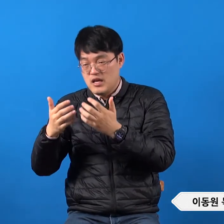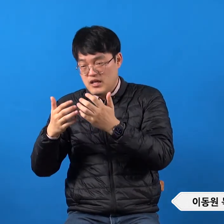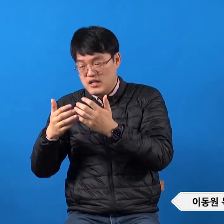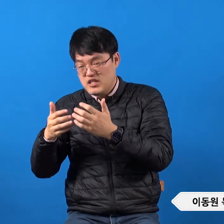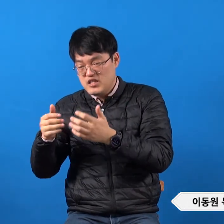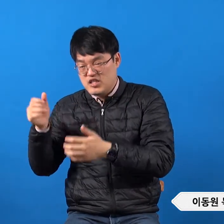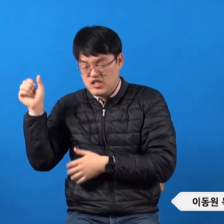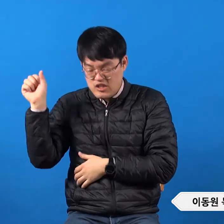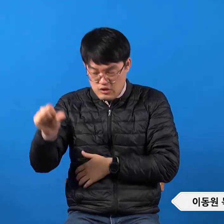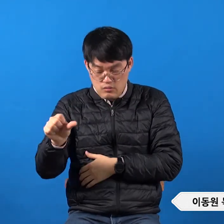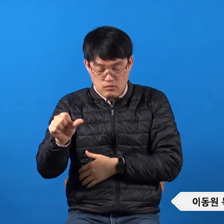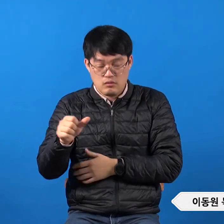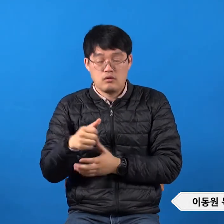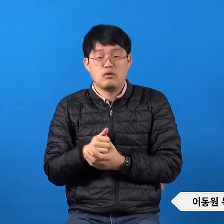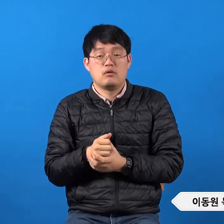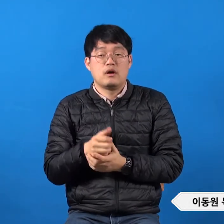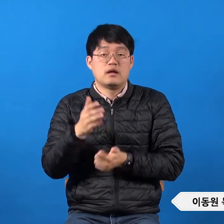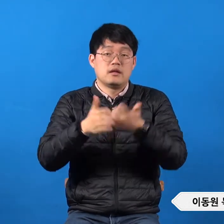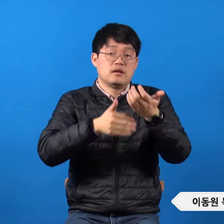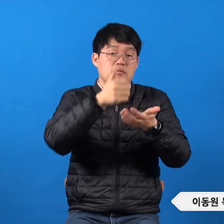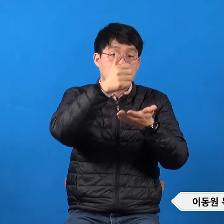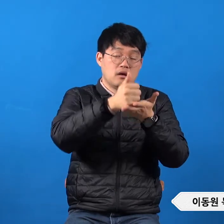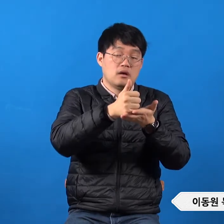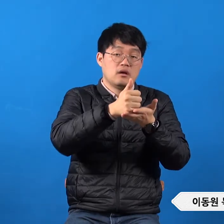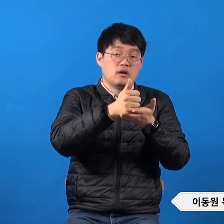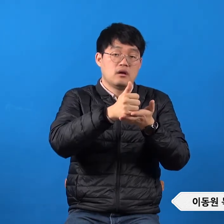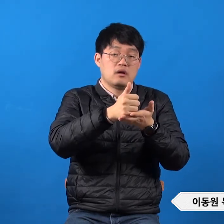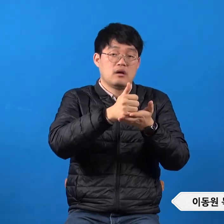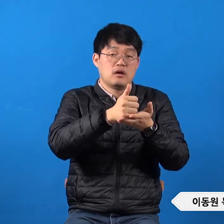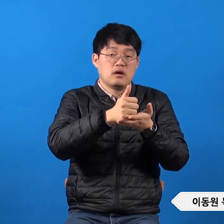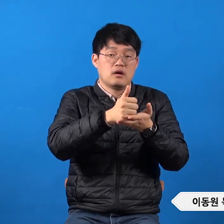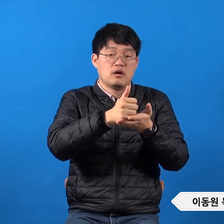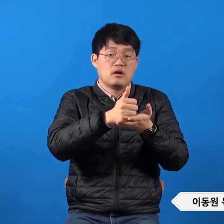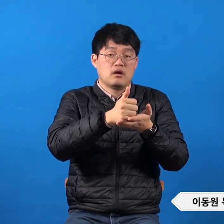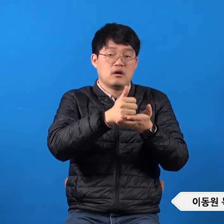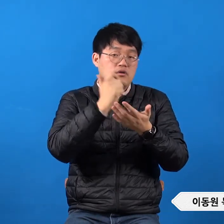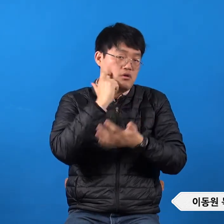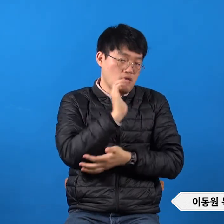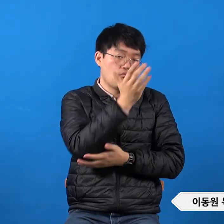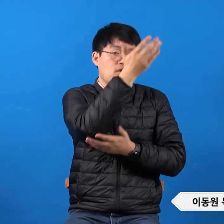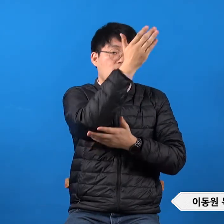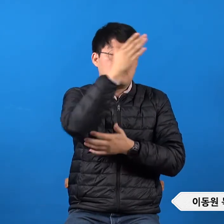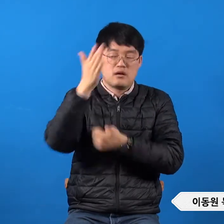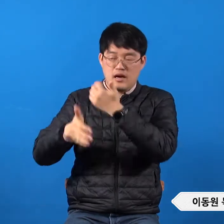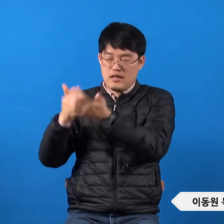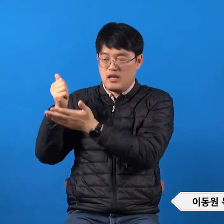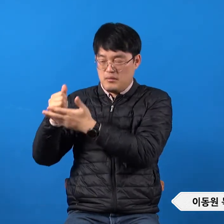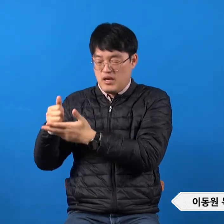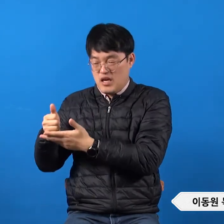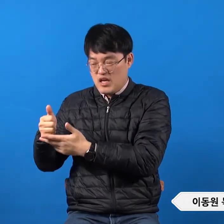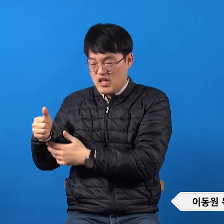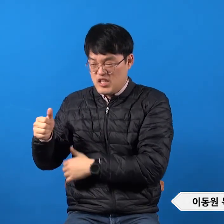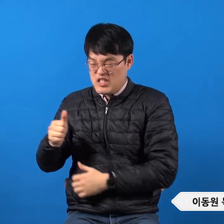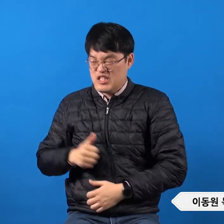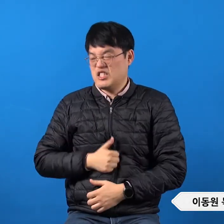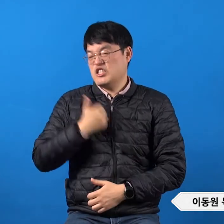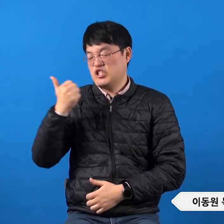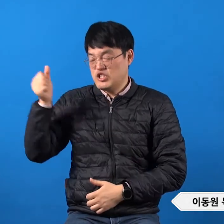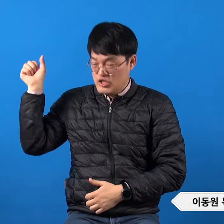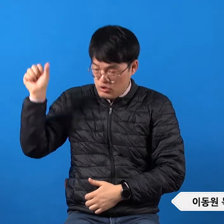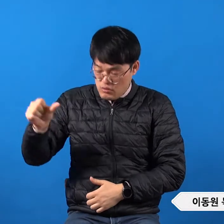가지 주제를 묵상할 수가 있어야 합니다. 하나님의 진노, 또 하나는 하나님의 영광.